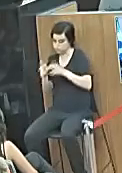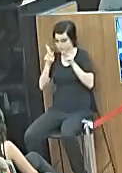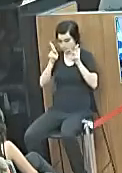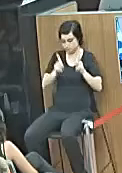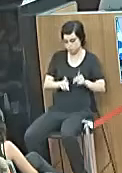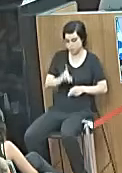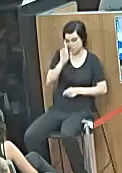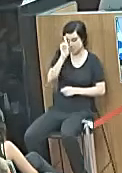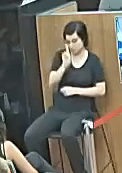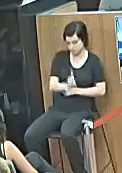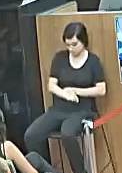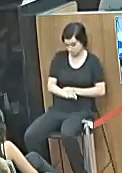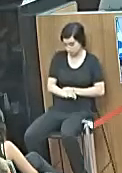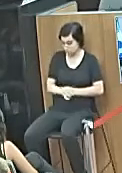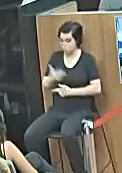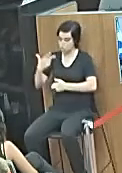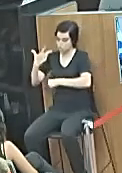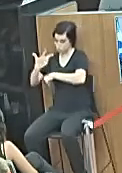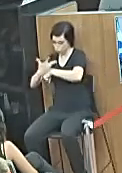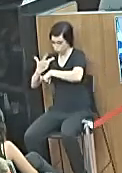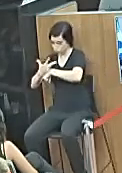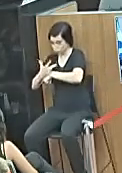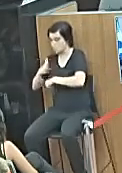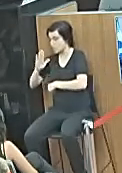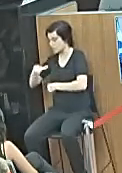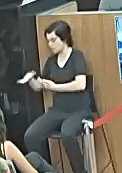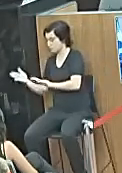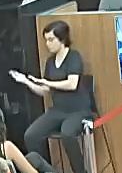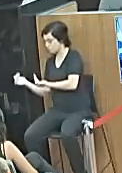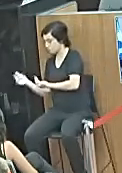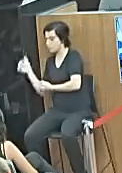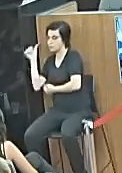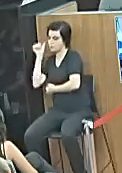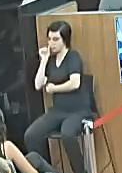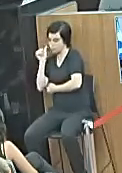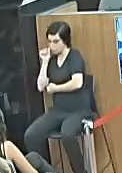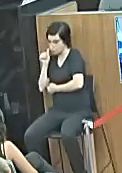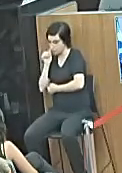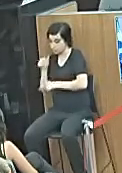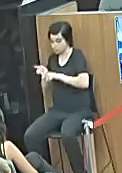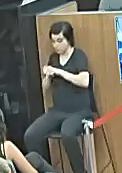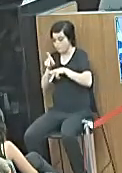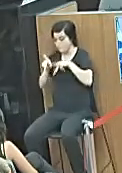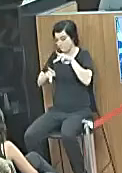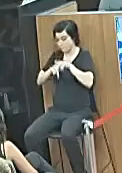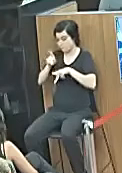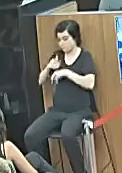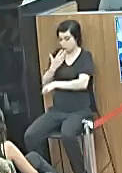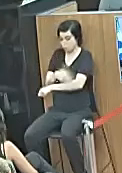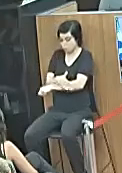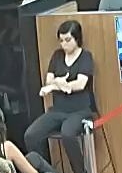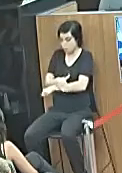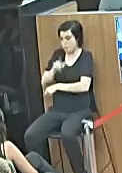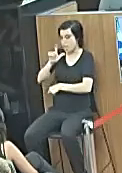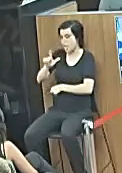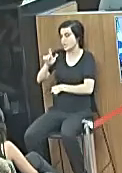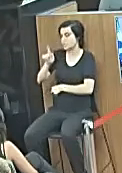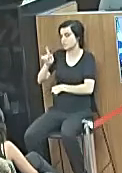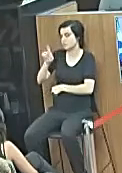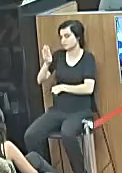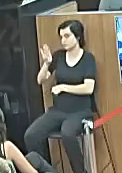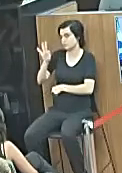pessoa idosa criança adolescente mulher população de rua lgbt e e deixamos